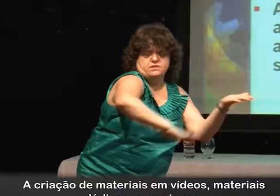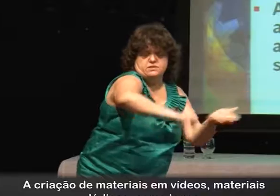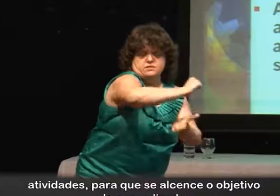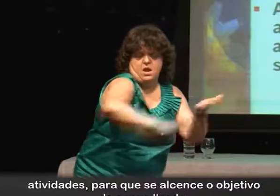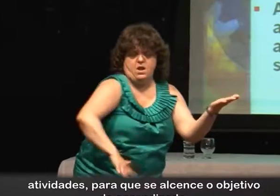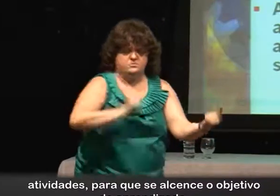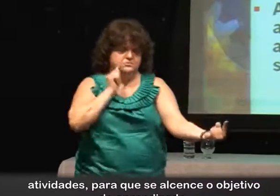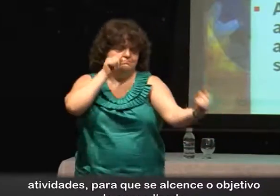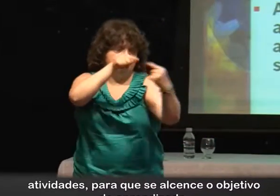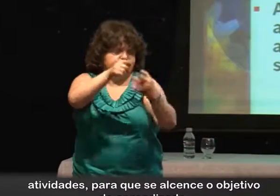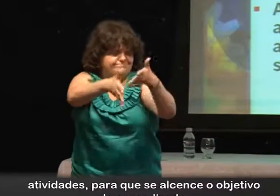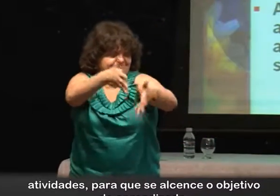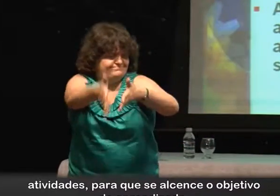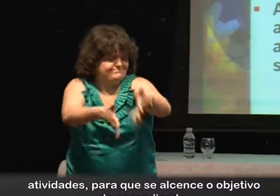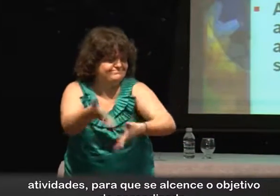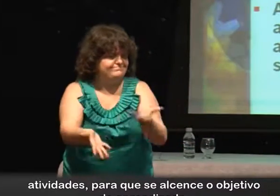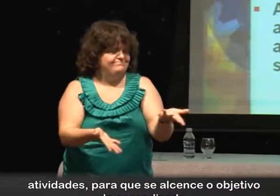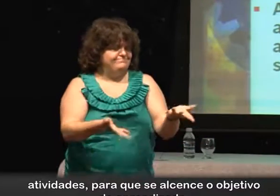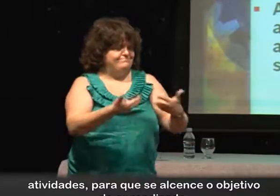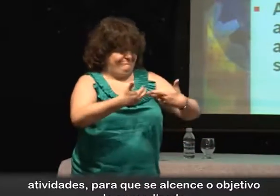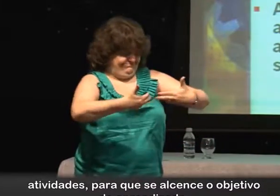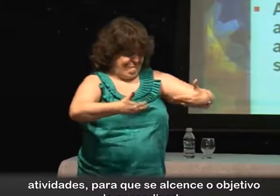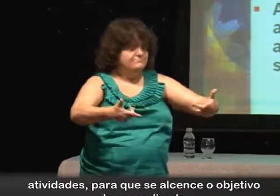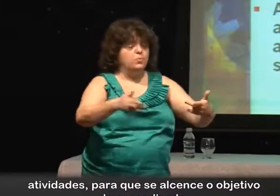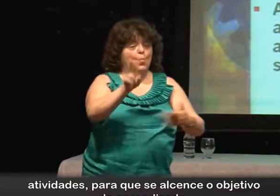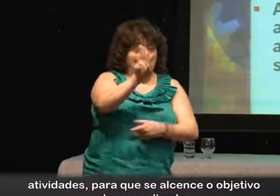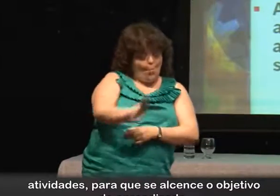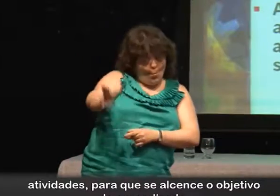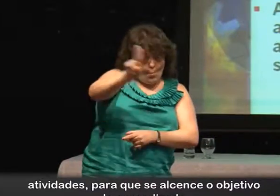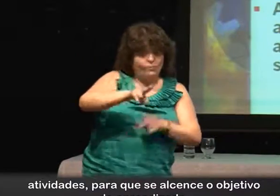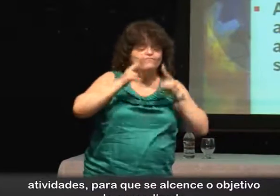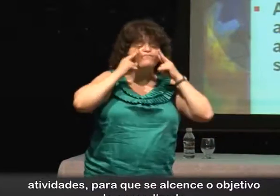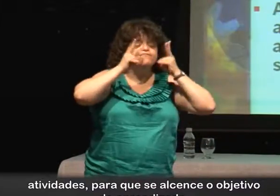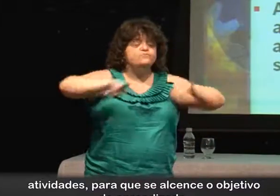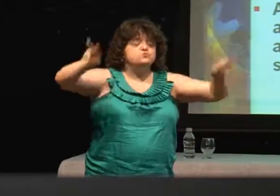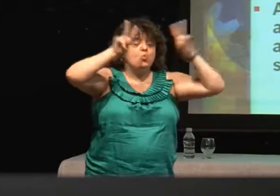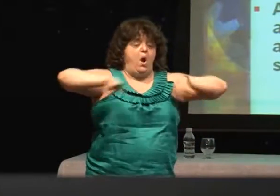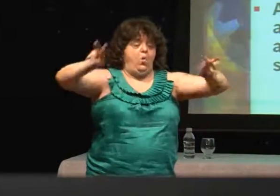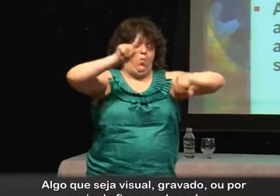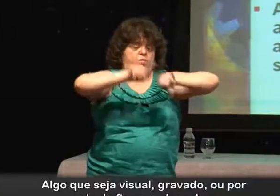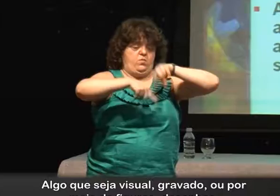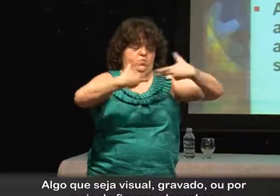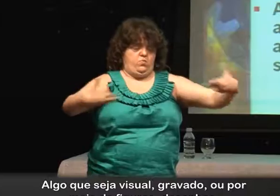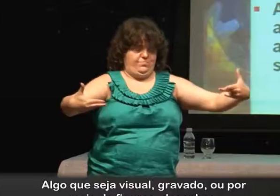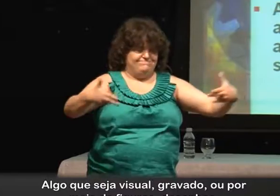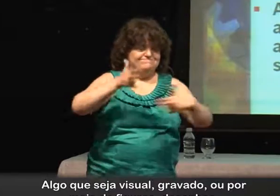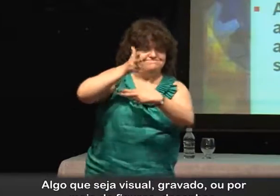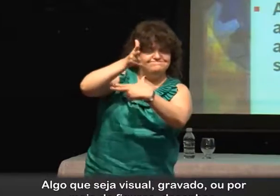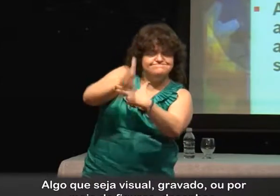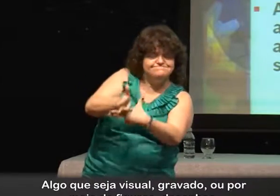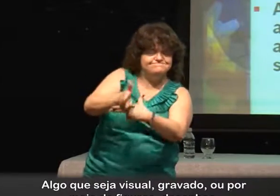jogos, atividades, para que alcance o objetivo do aprendizado. Algo que seja